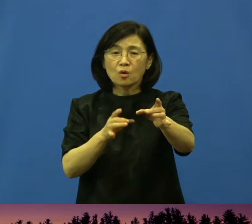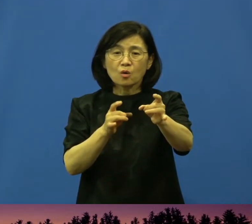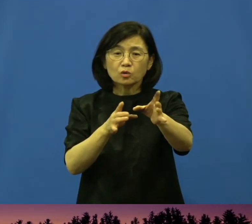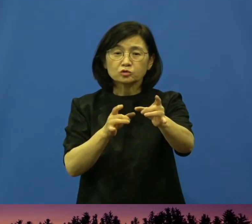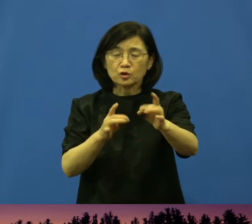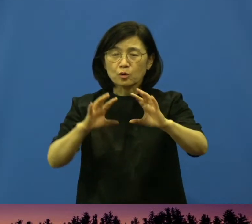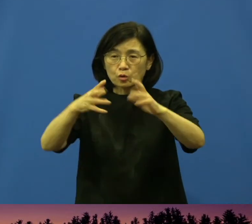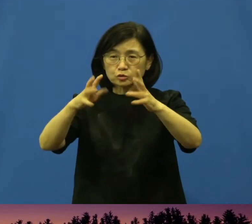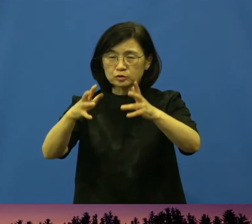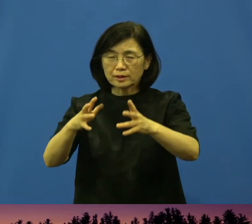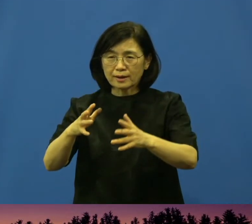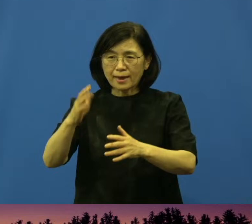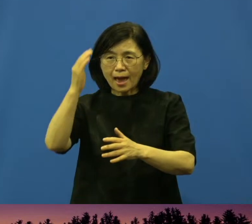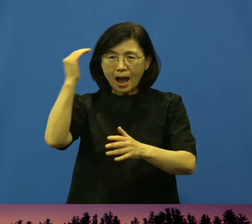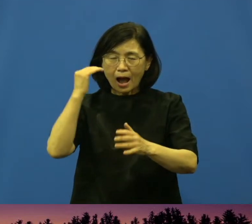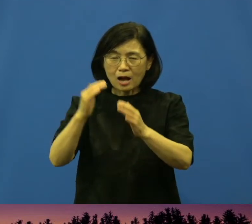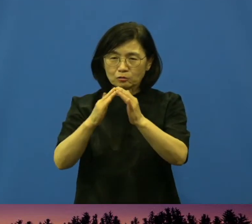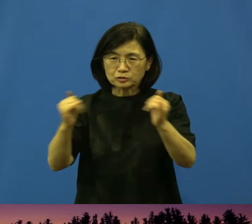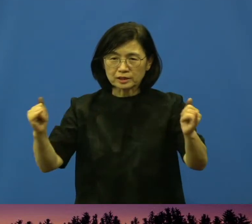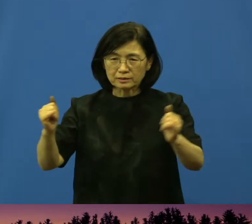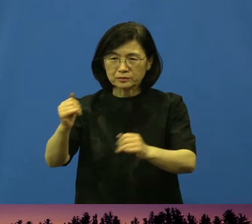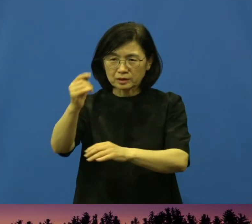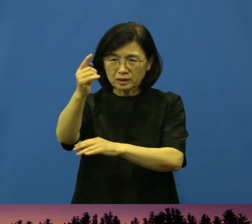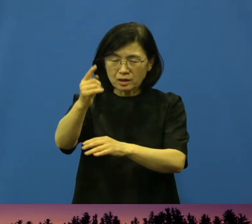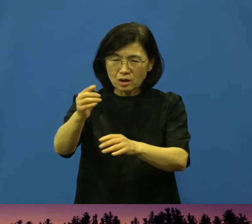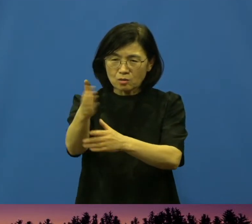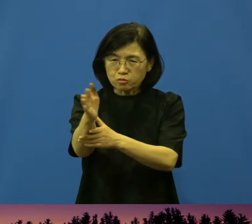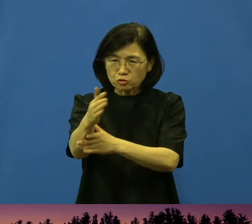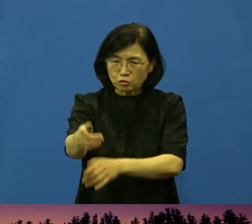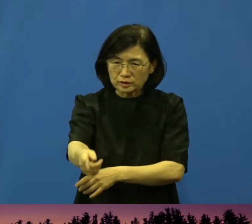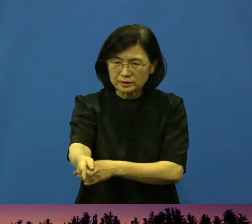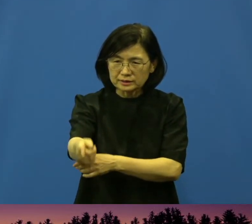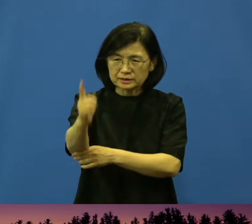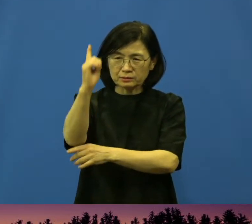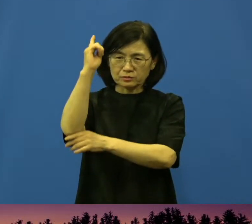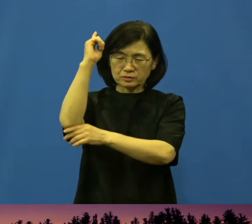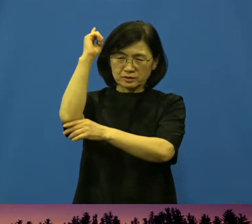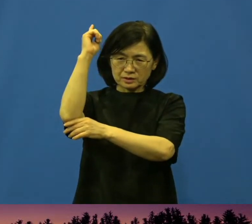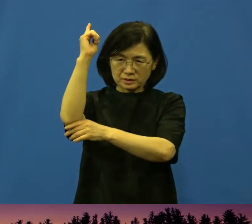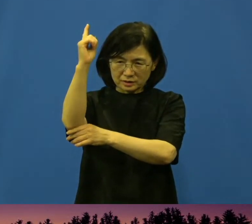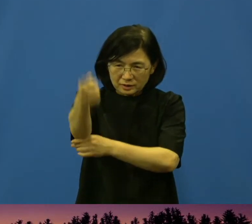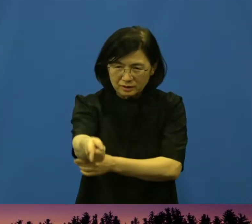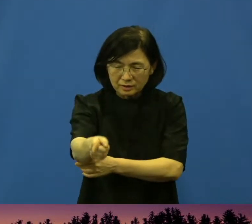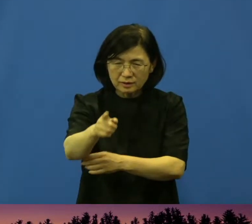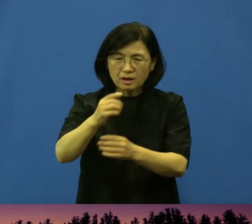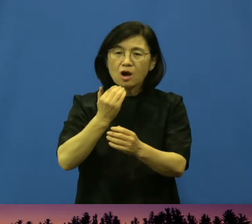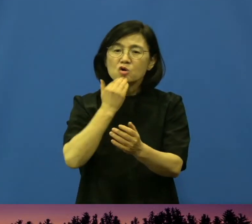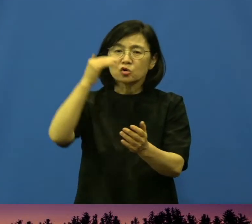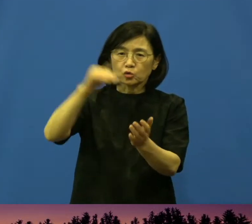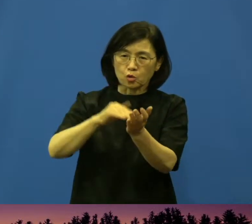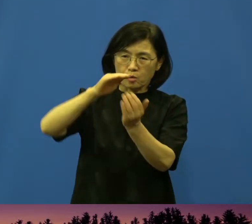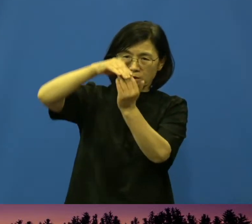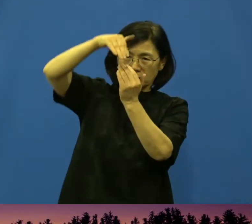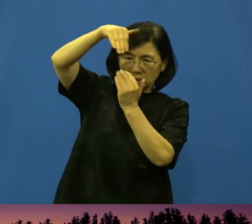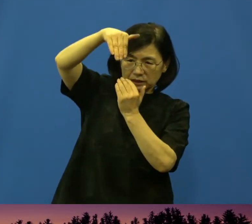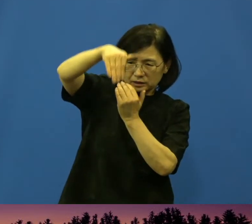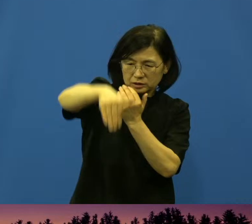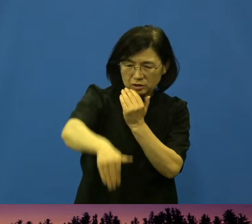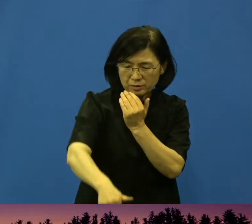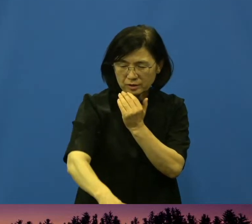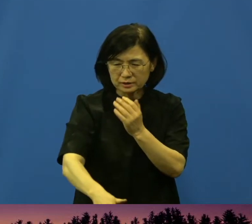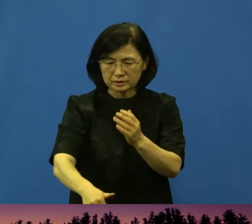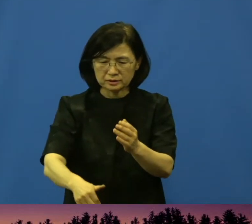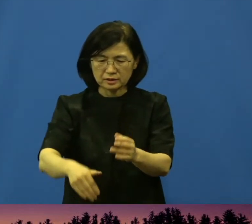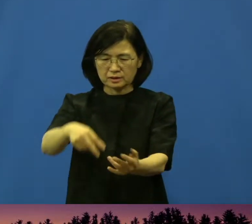있어요. 이제 고기를 잡으려고 이렇게 벼랑 끝에 이렇게 절벽 같은 데 있는데 안전하게 자기는